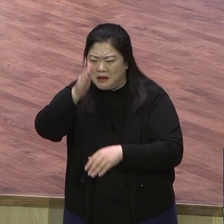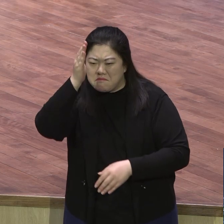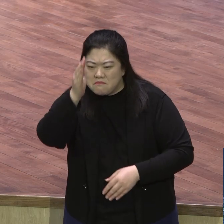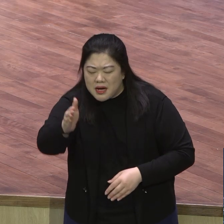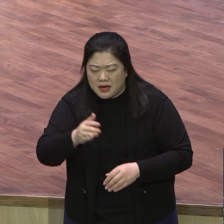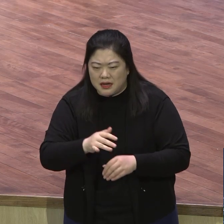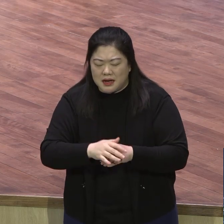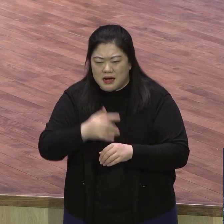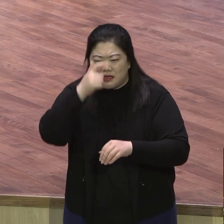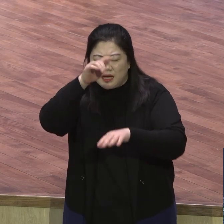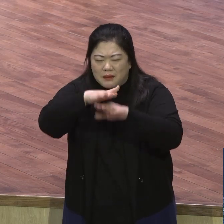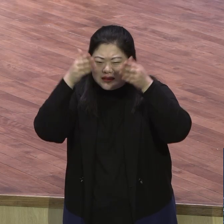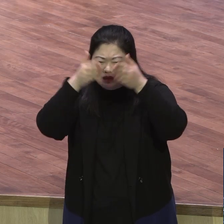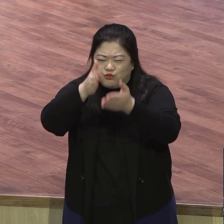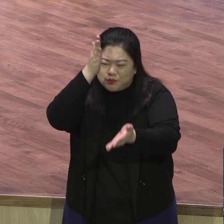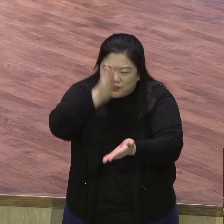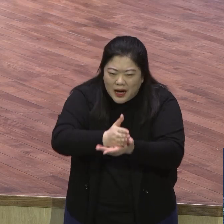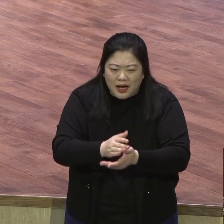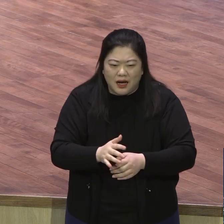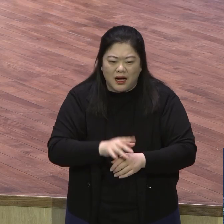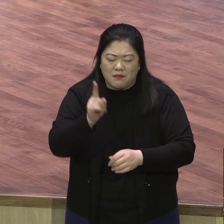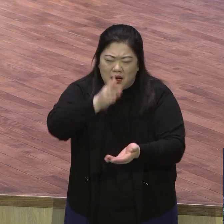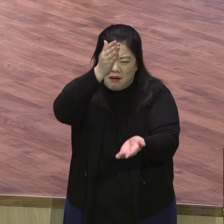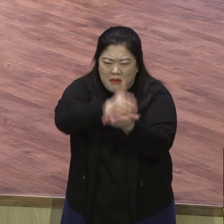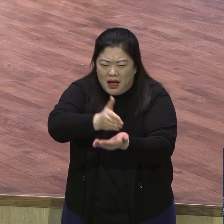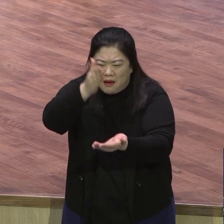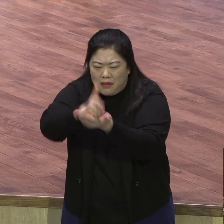치료하게 공격하고 있어요.